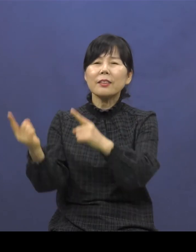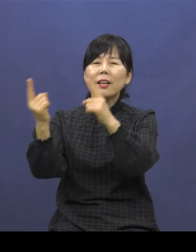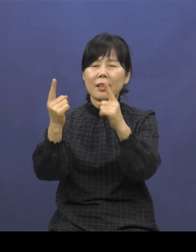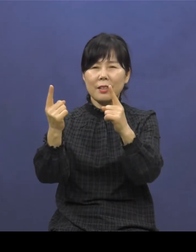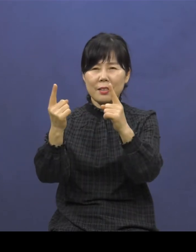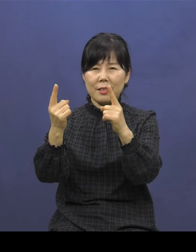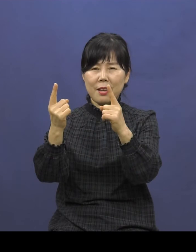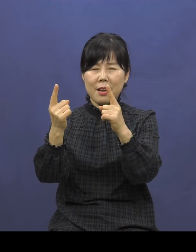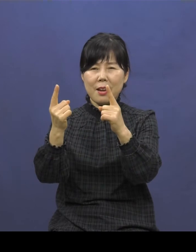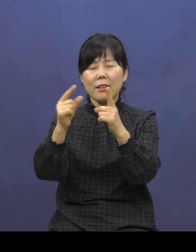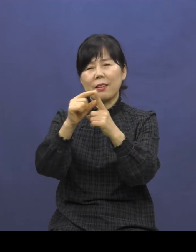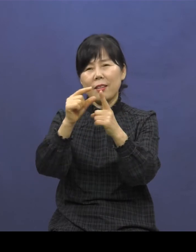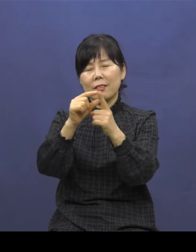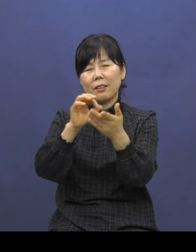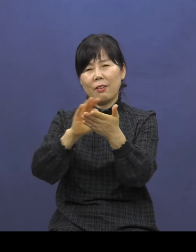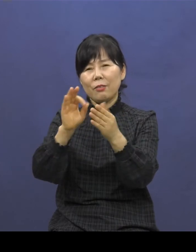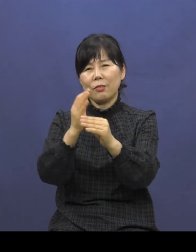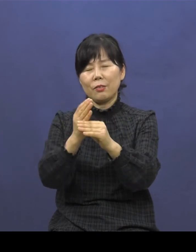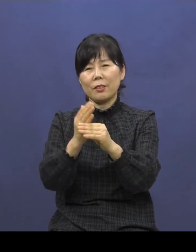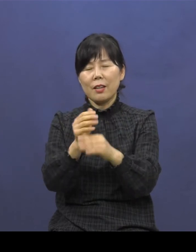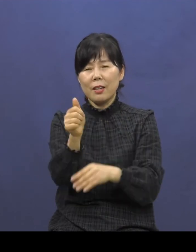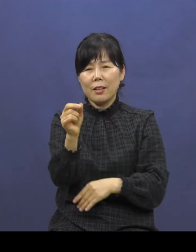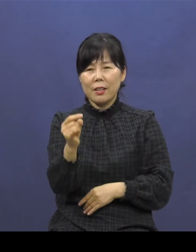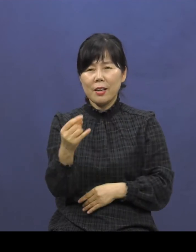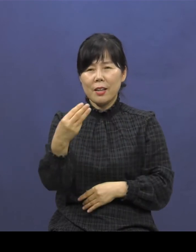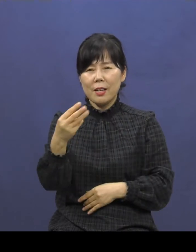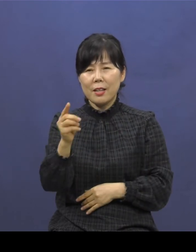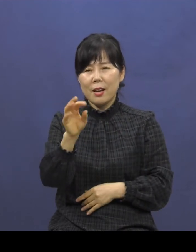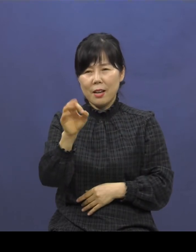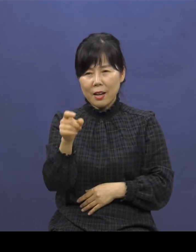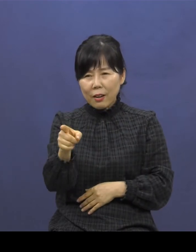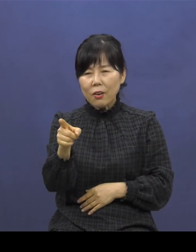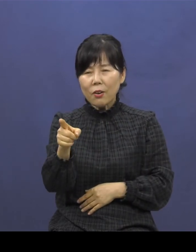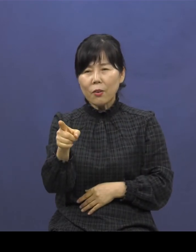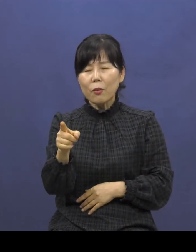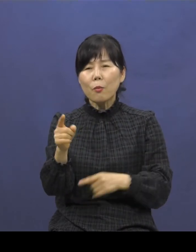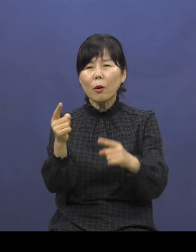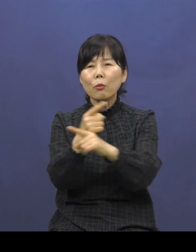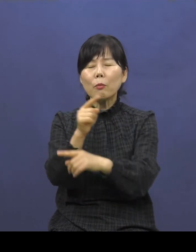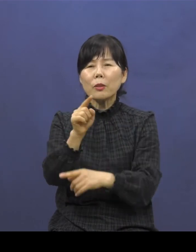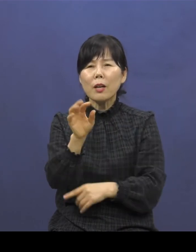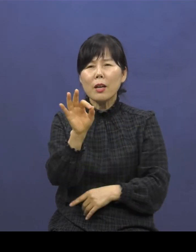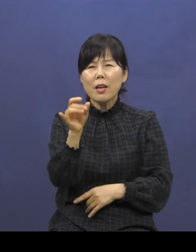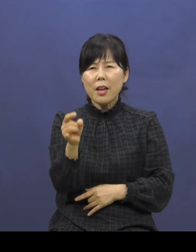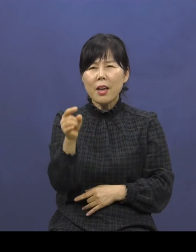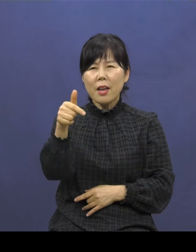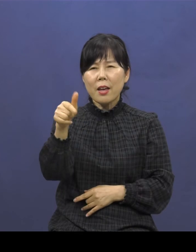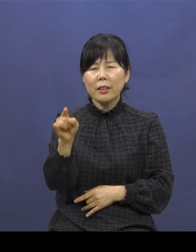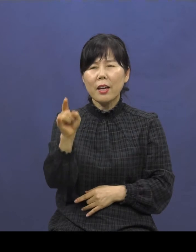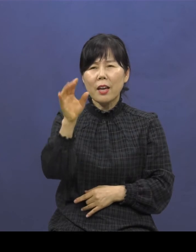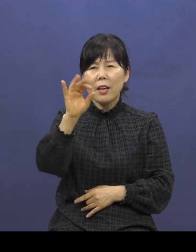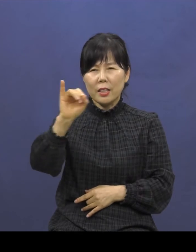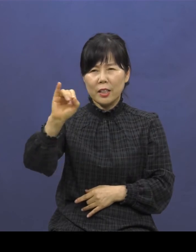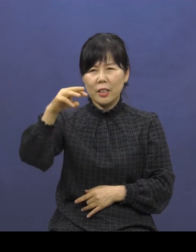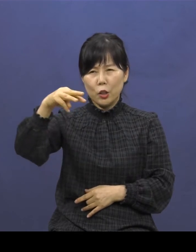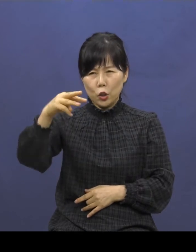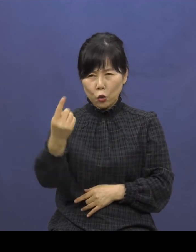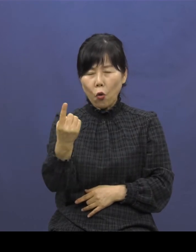다시 살아나사. 다시 살아나사. 헬라어로는 이것이 에게이로라는 말이죠. 에게이로.